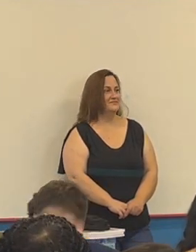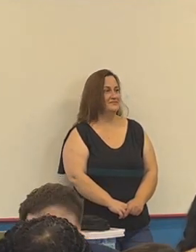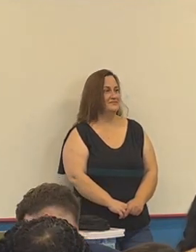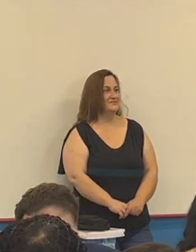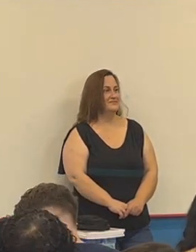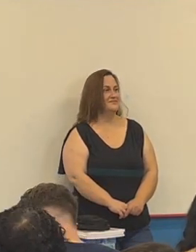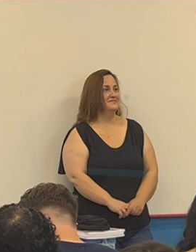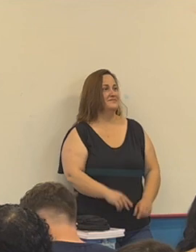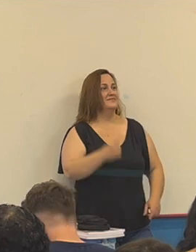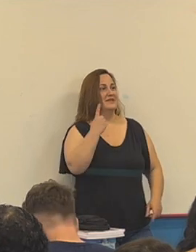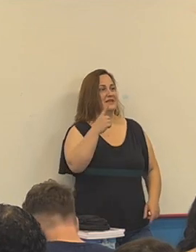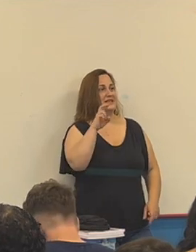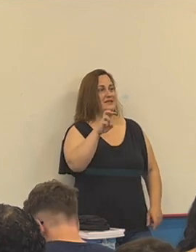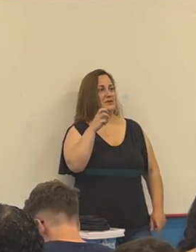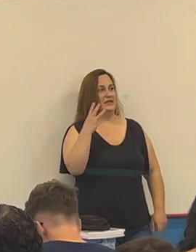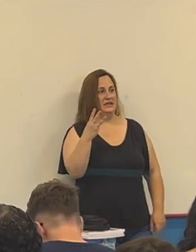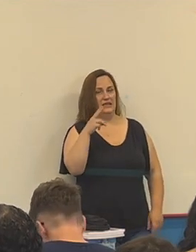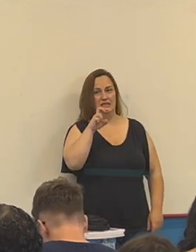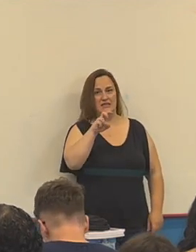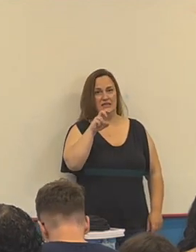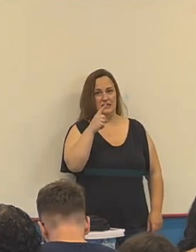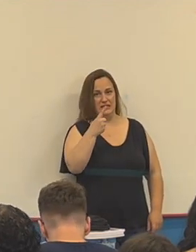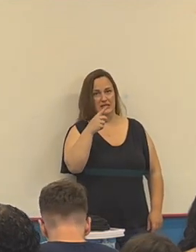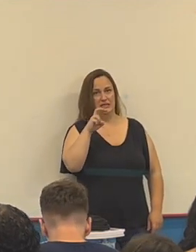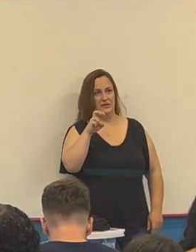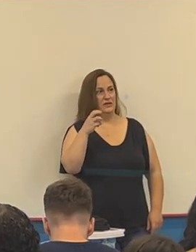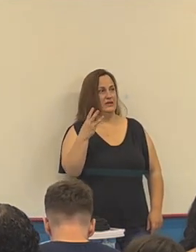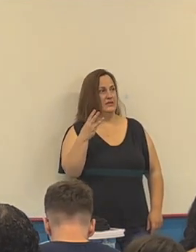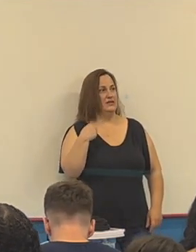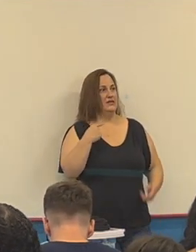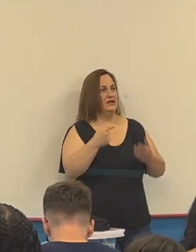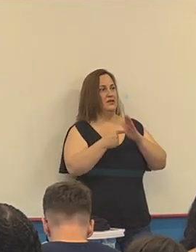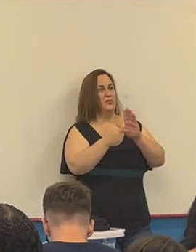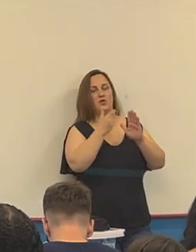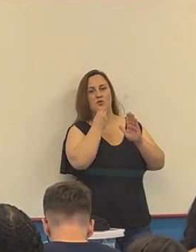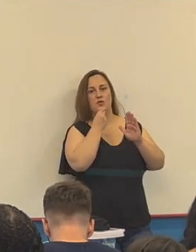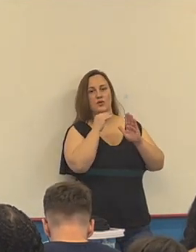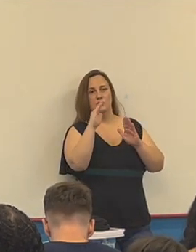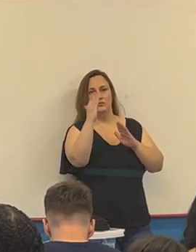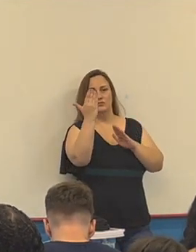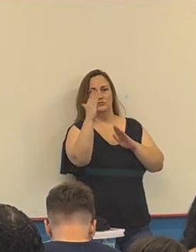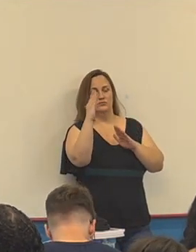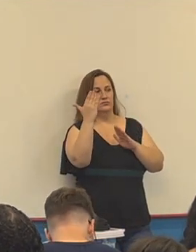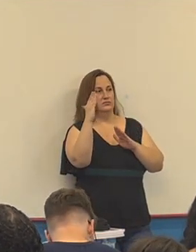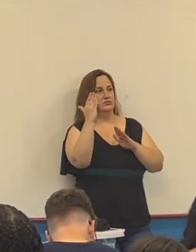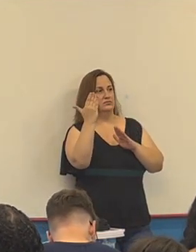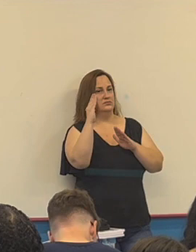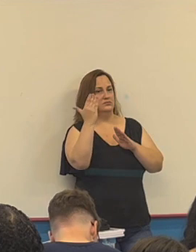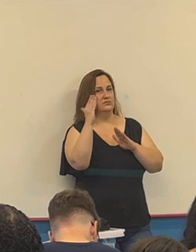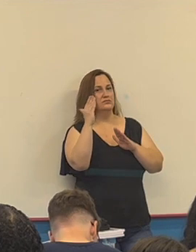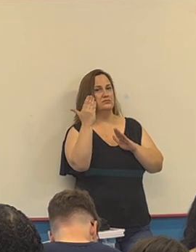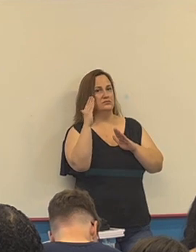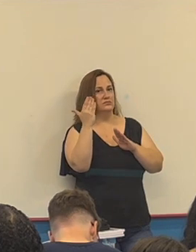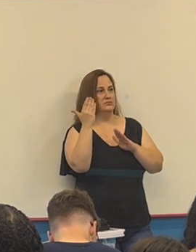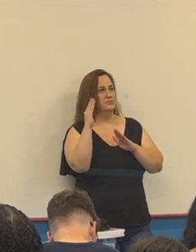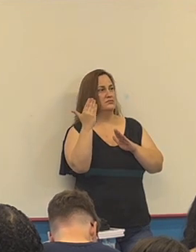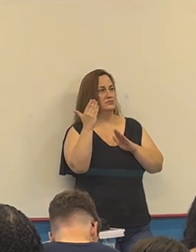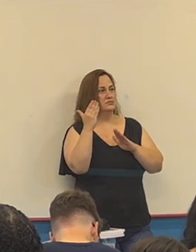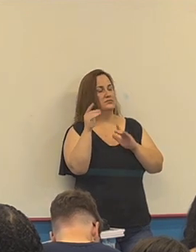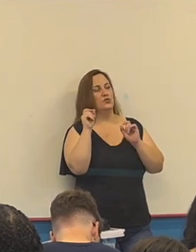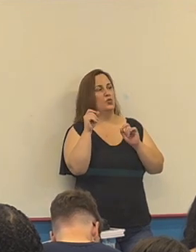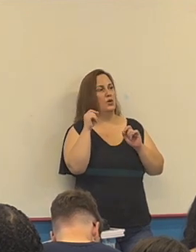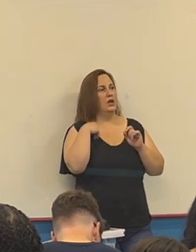Na página 153, mostra um rapaz que se tem refletido alguma coisa. No caso, ele está